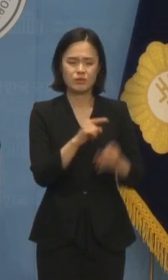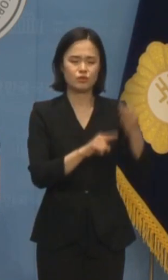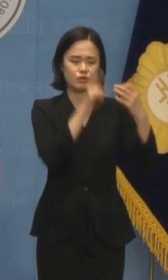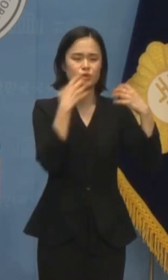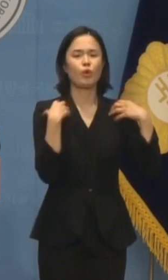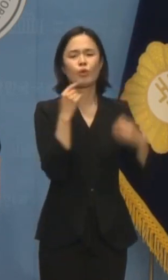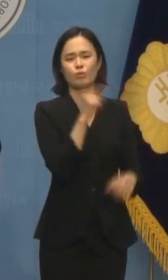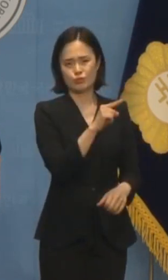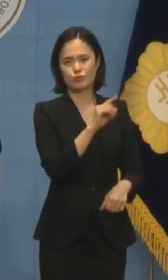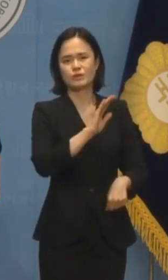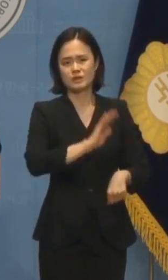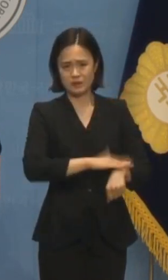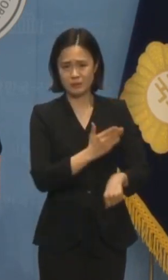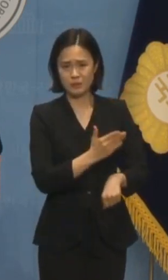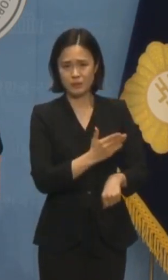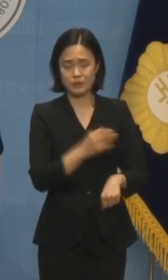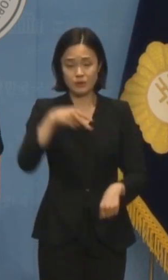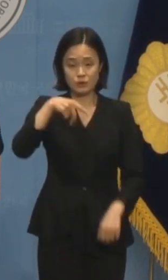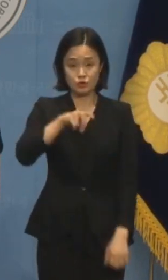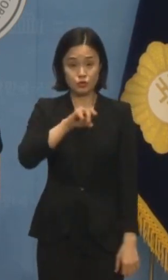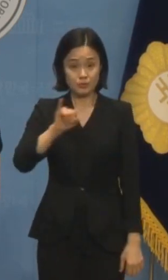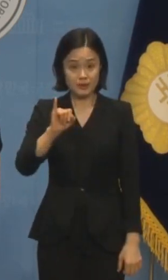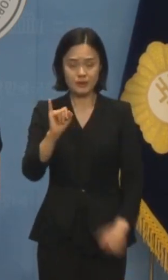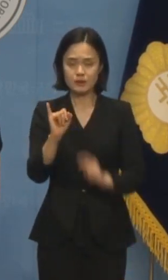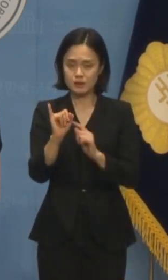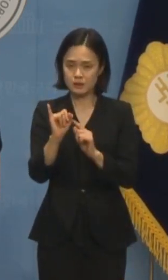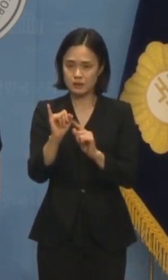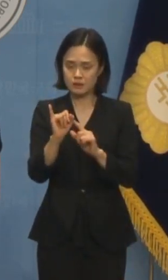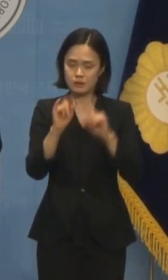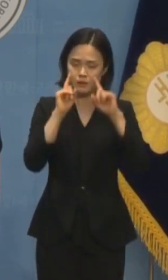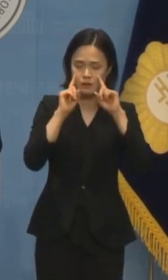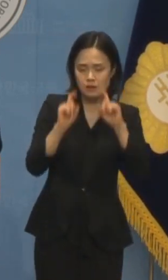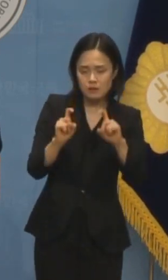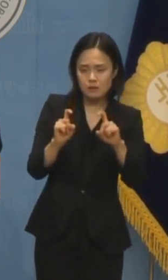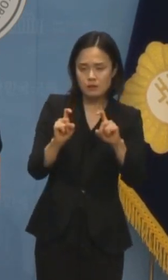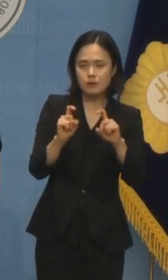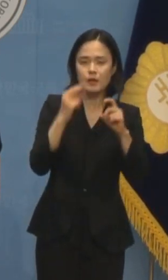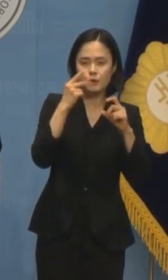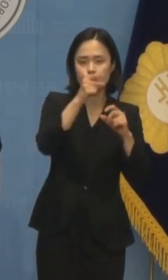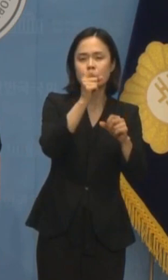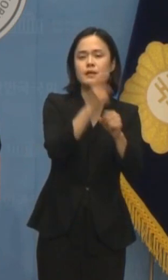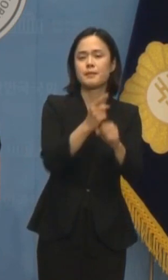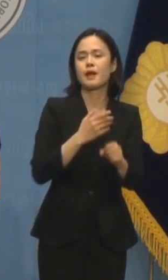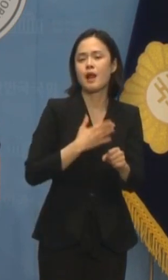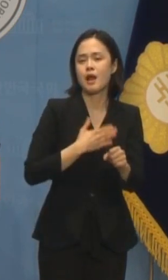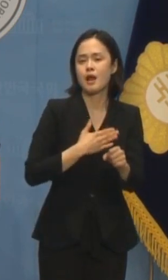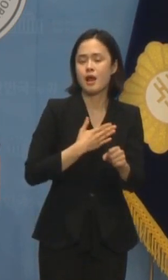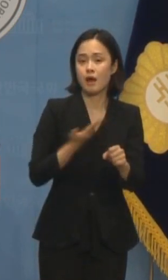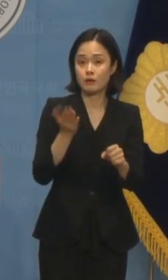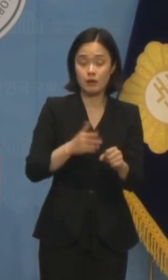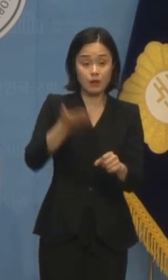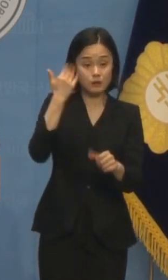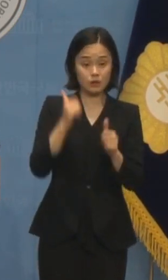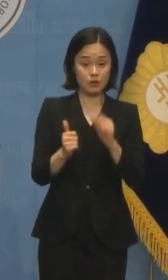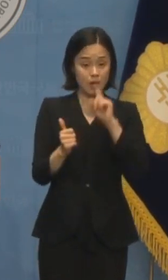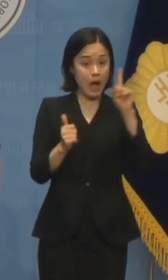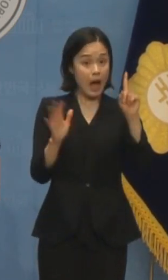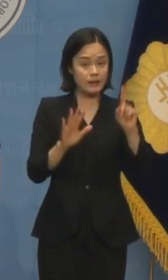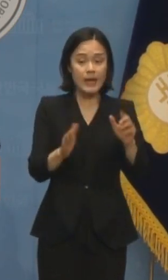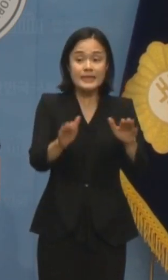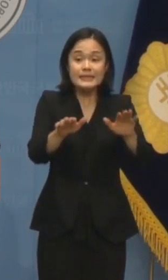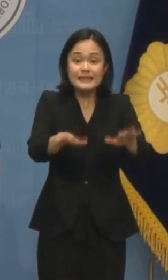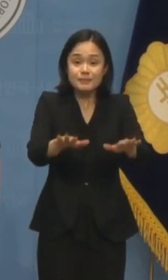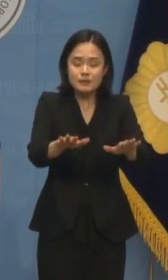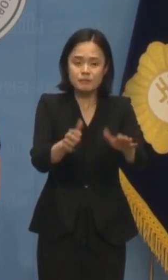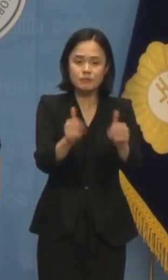수미테리의 행적을 미국이 이미 알았는데도 왜 이제야 기소했는지, 국정원 요원은 왜